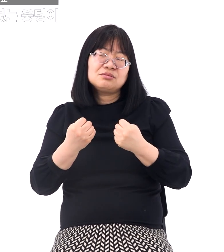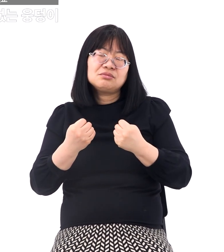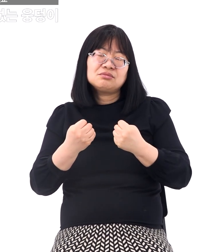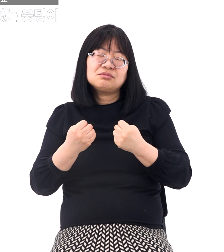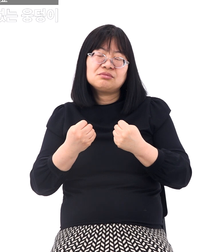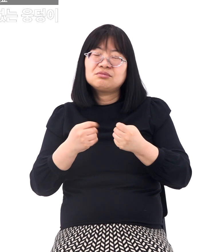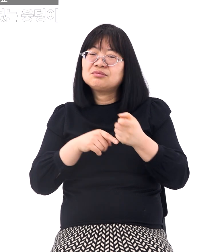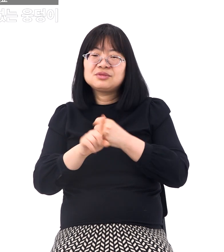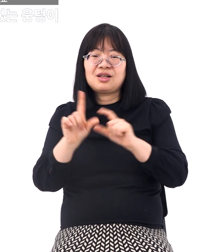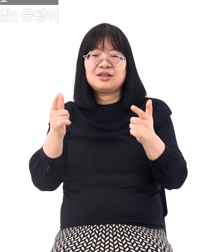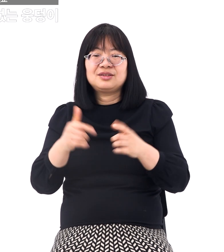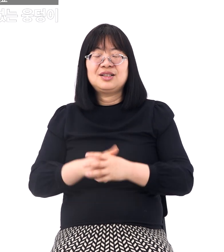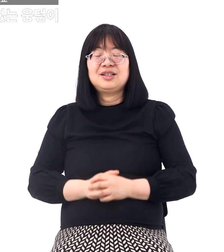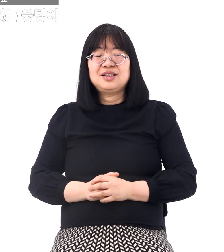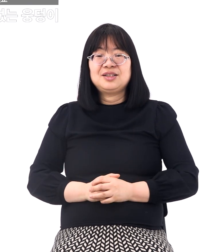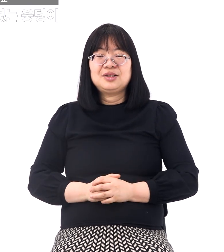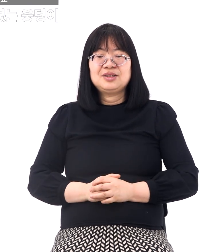아니에요.